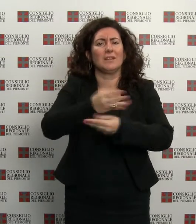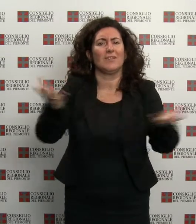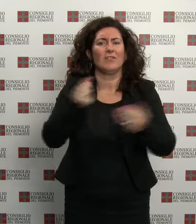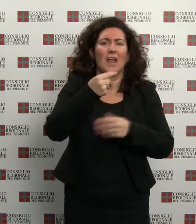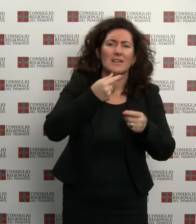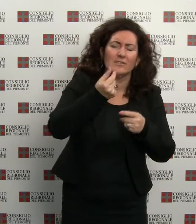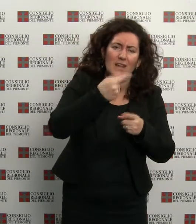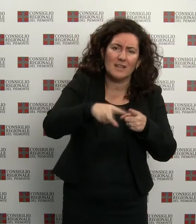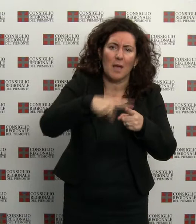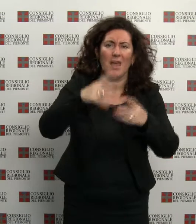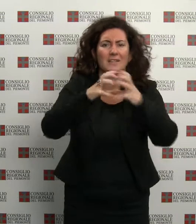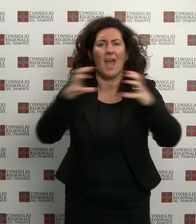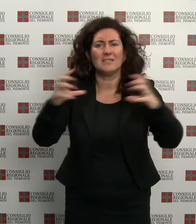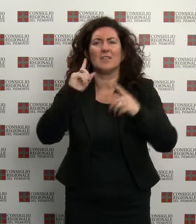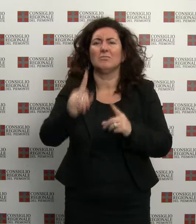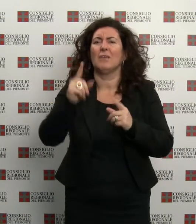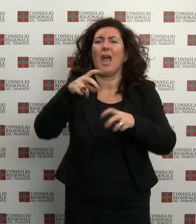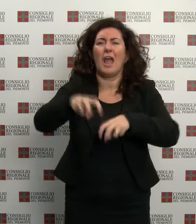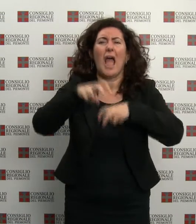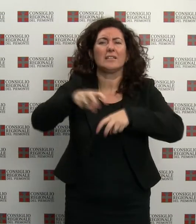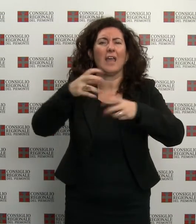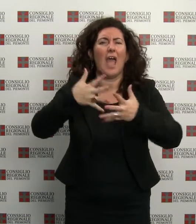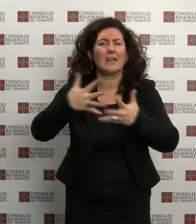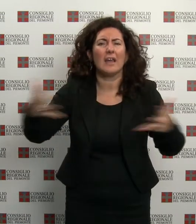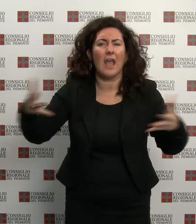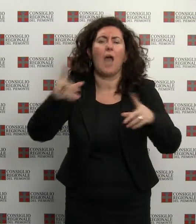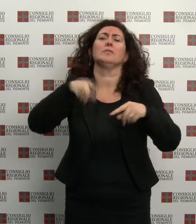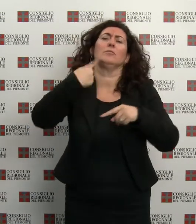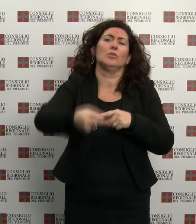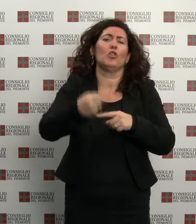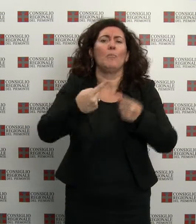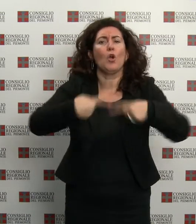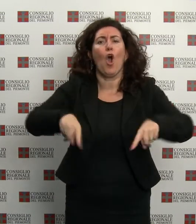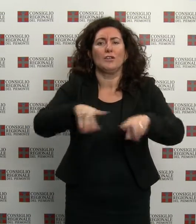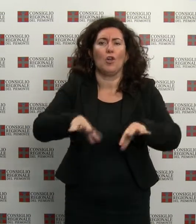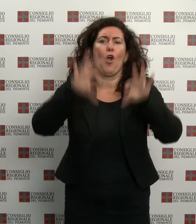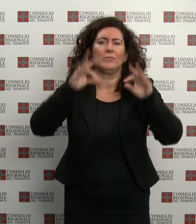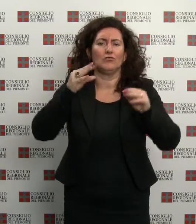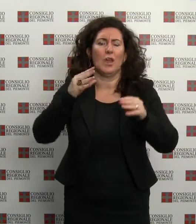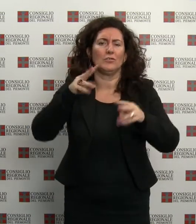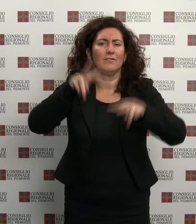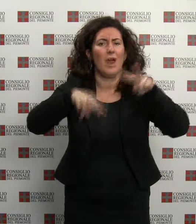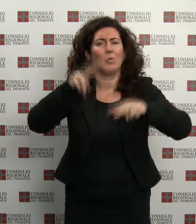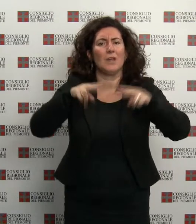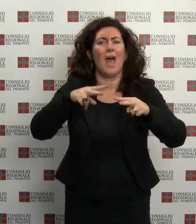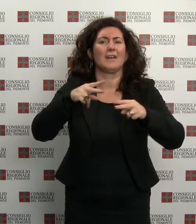in territori interessati dai grandi cantieri e poi il Consiglio ha iniziato l'esame del rendiconto 2013.